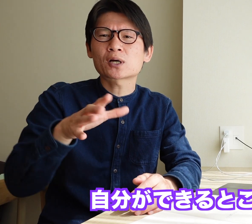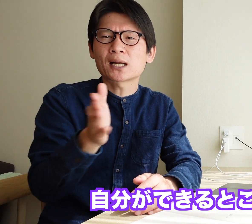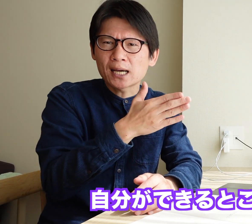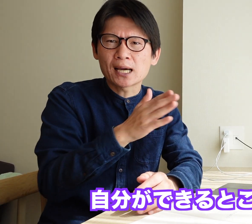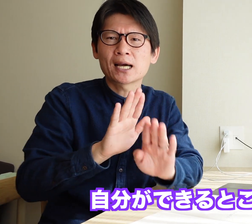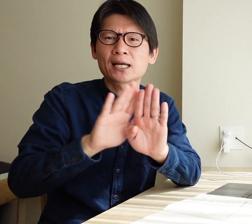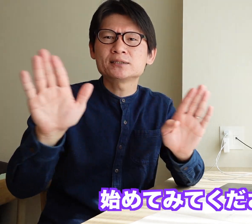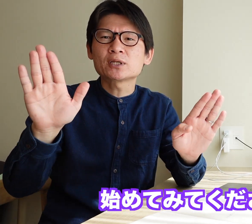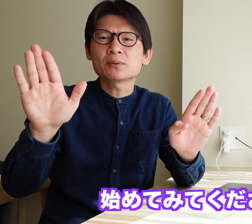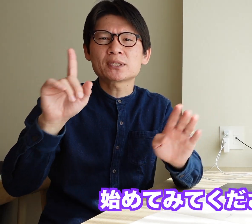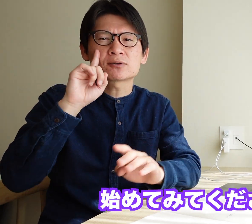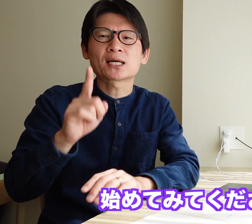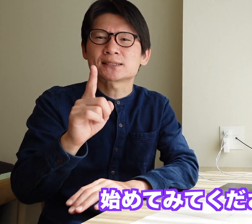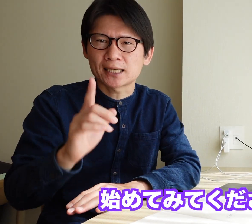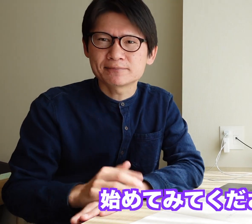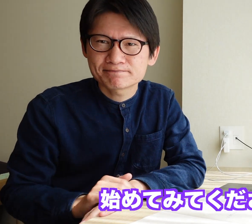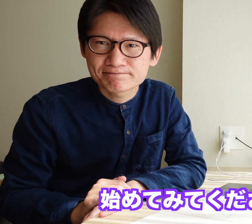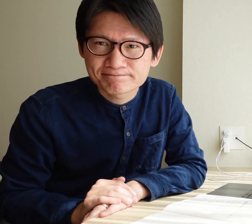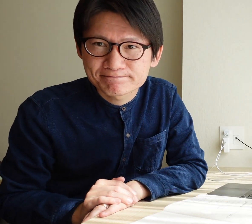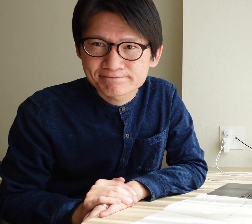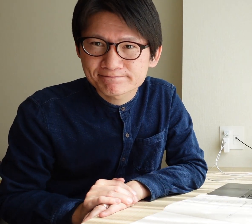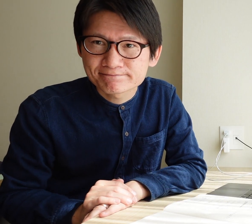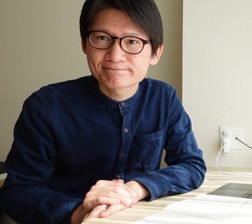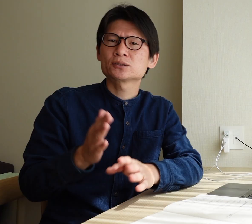から始めてみてください。